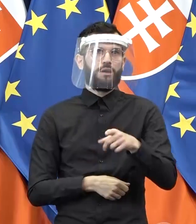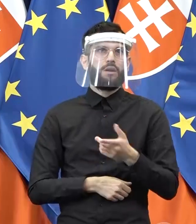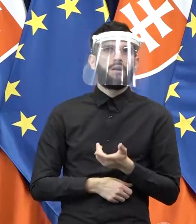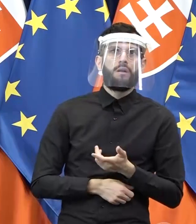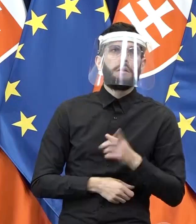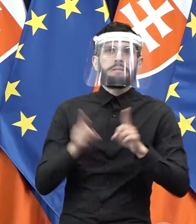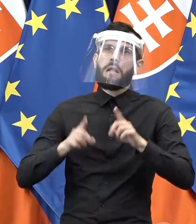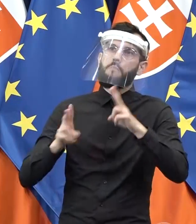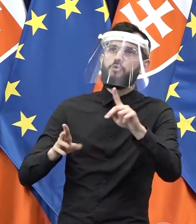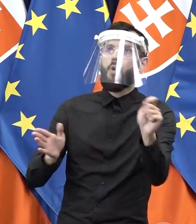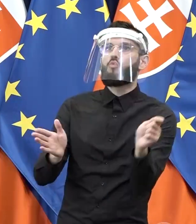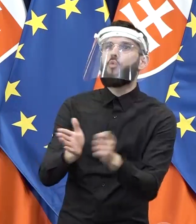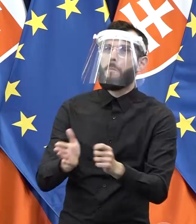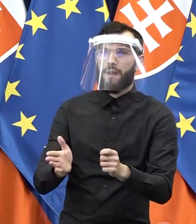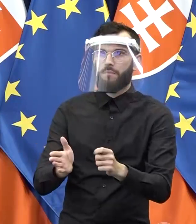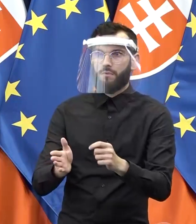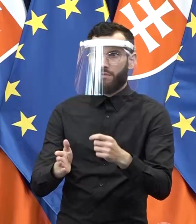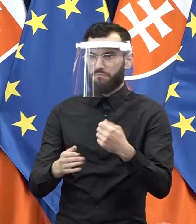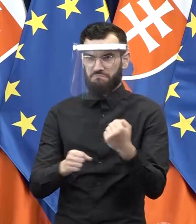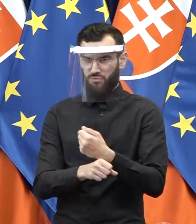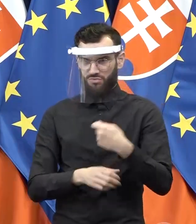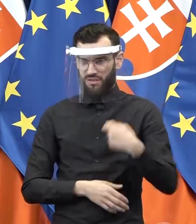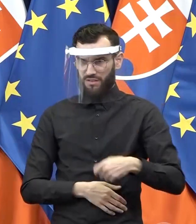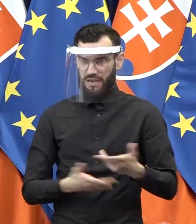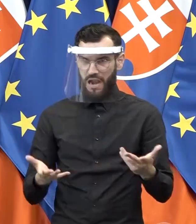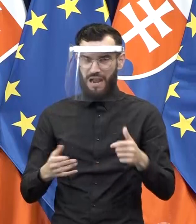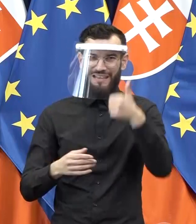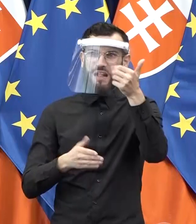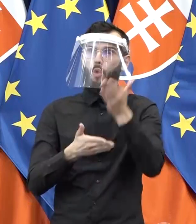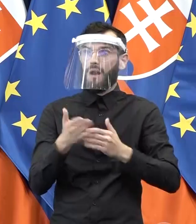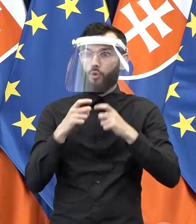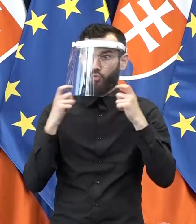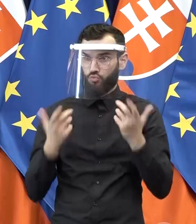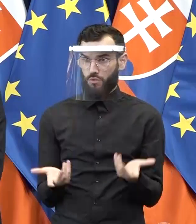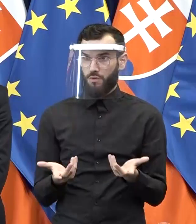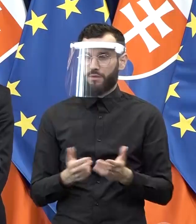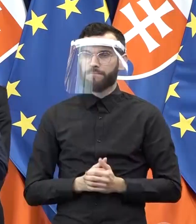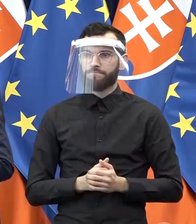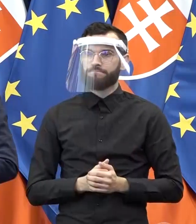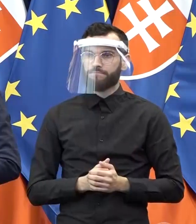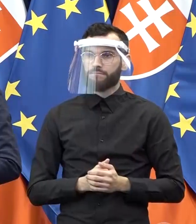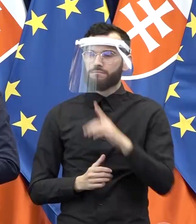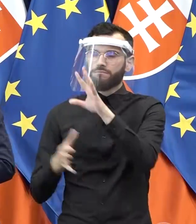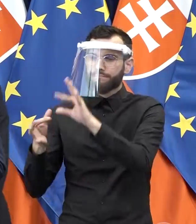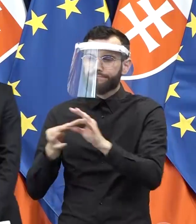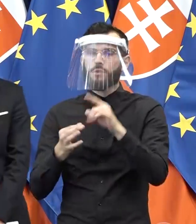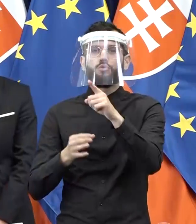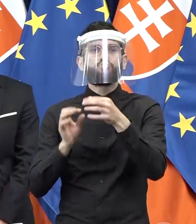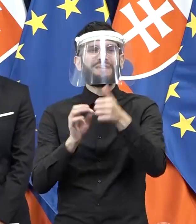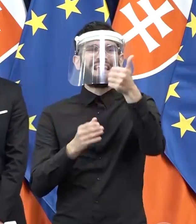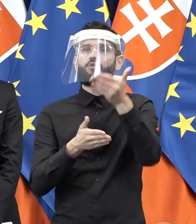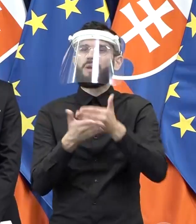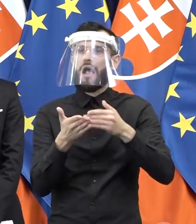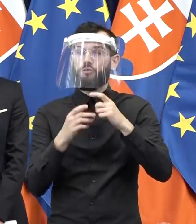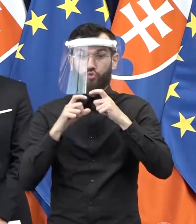niekde možno si kúpim a zbytočne predražené tie jednorázové rúšky. Páne Chepáč. Čo sa týka tých jednorázových,